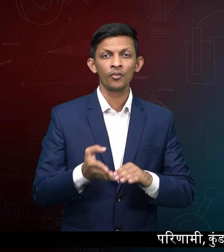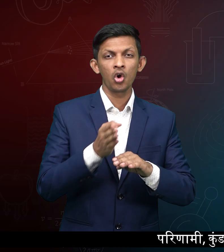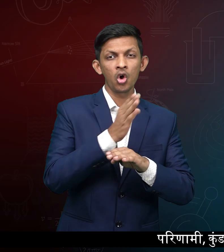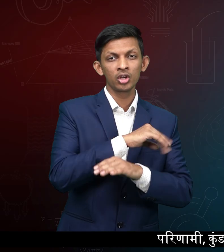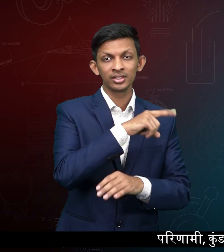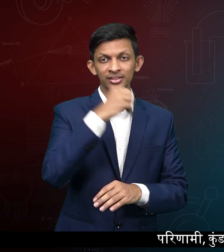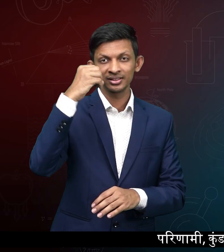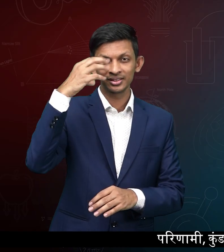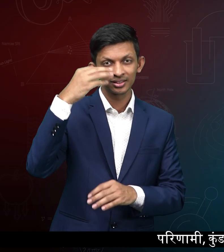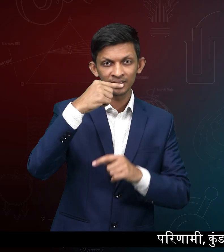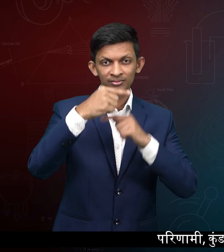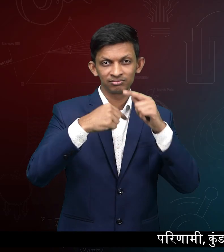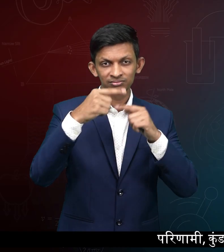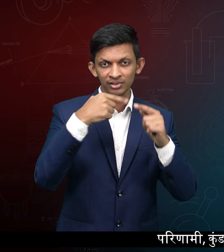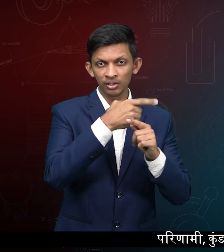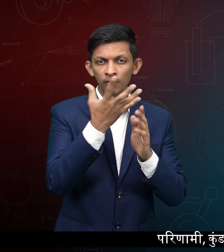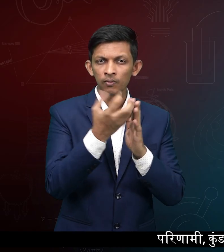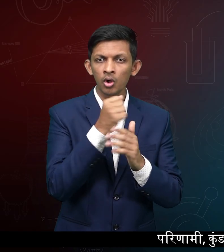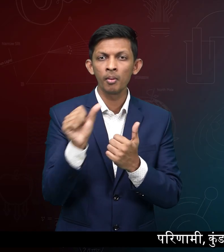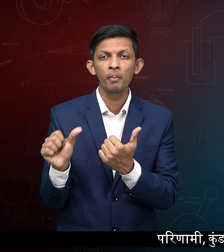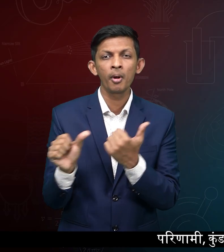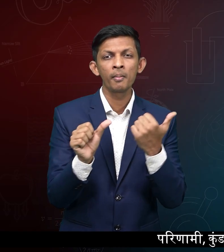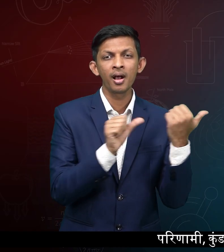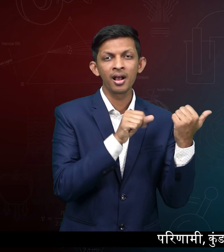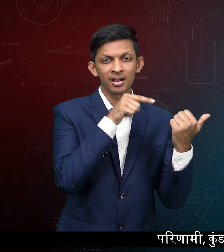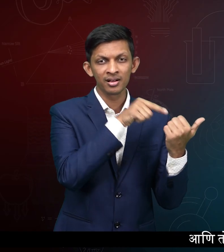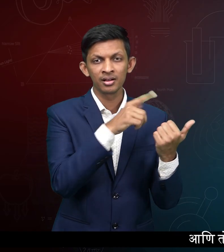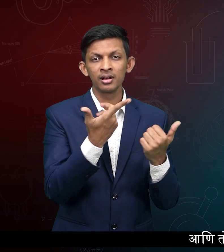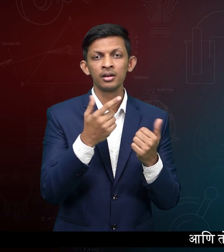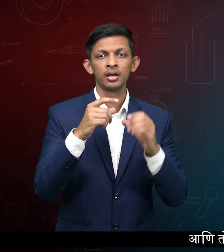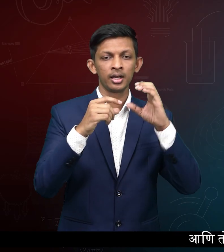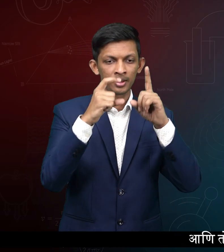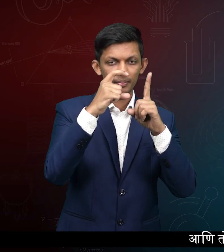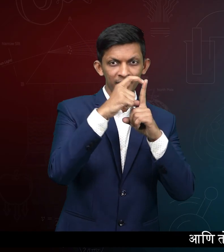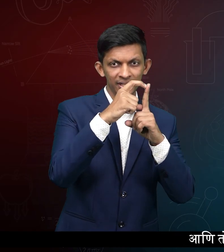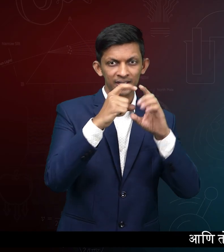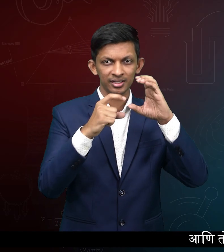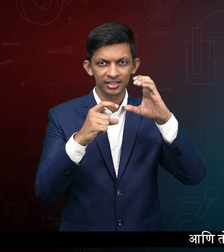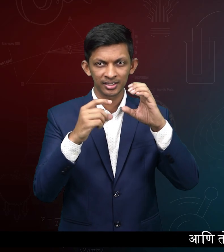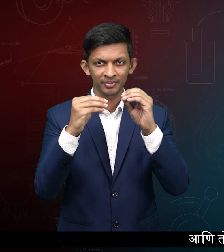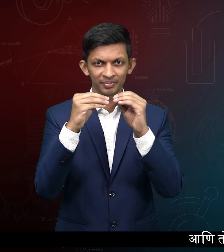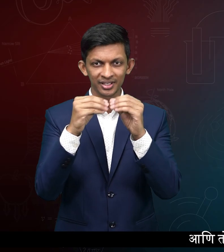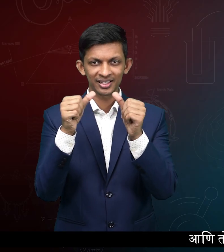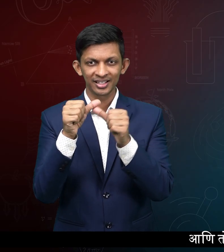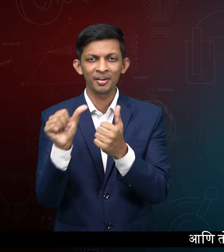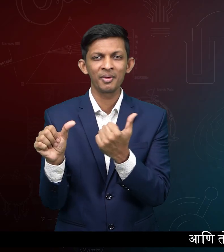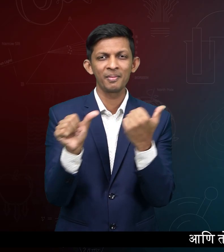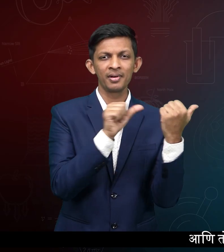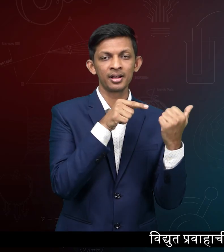परिणामी कुंडलीतील प्रवाहाची दिशा उलट होते आणि तो DCBA या मार्गाने वाहतो.